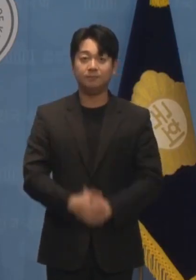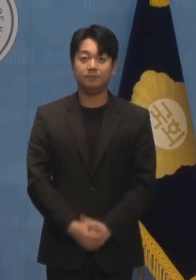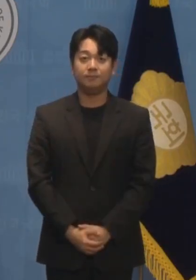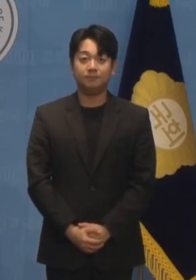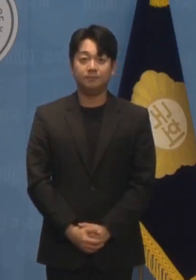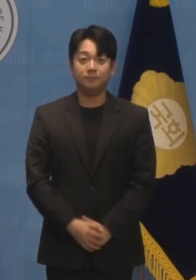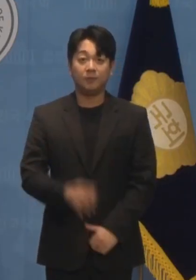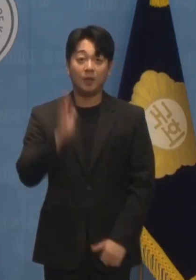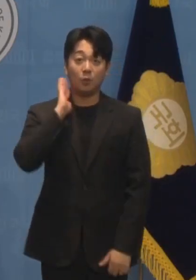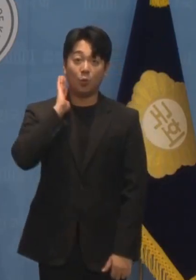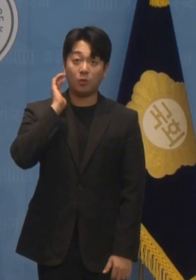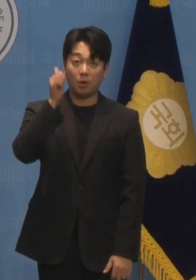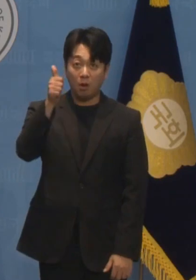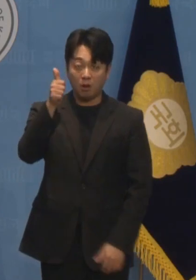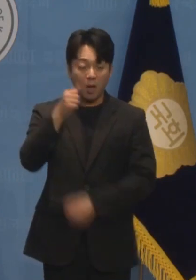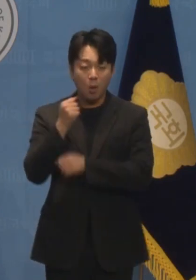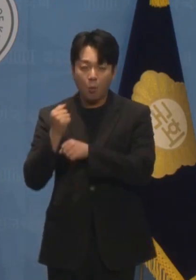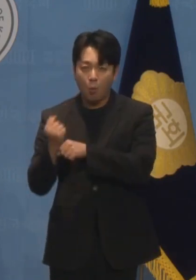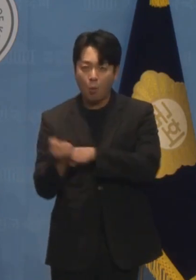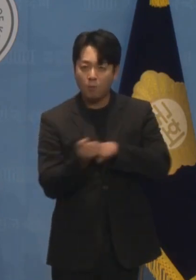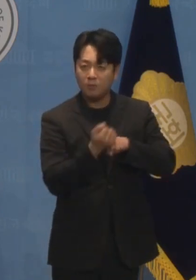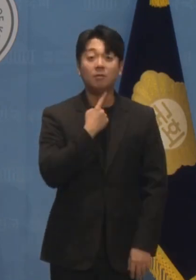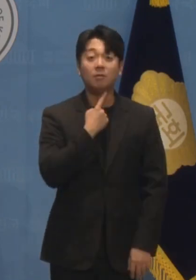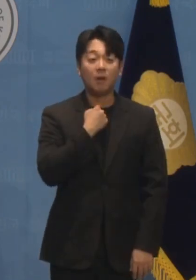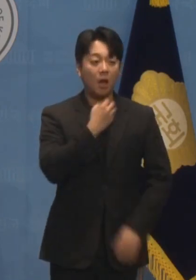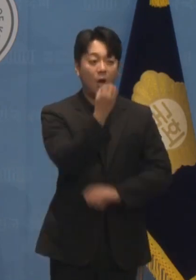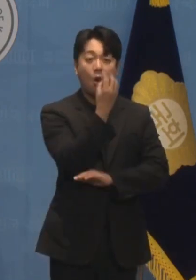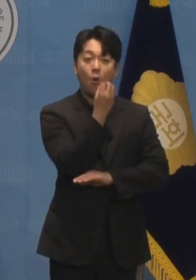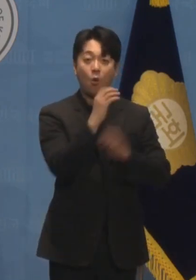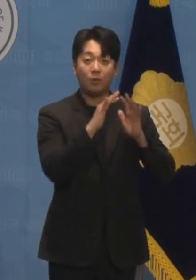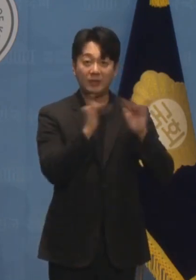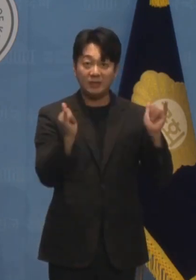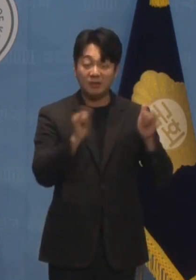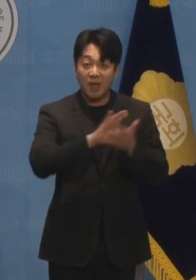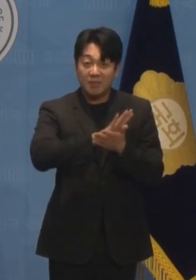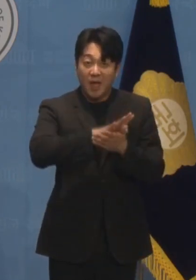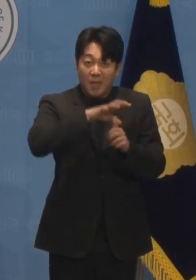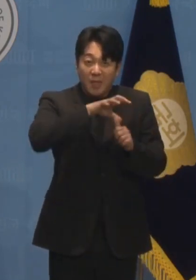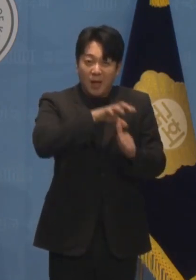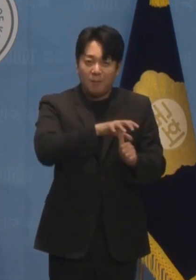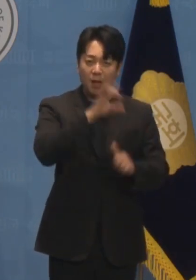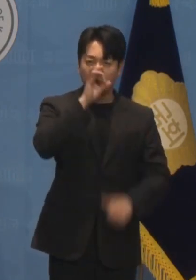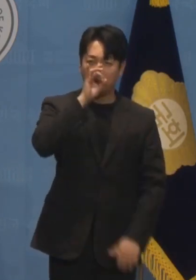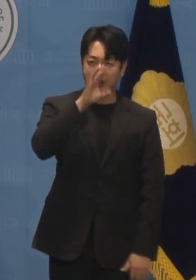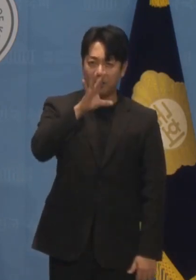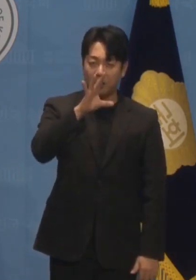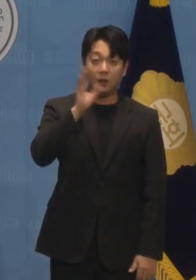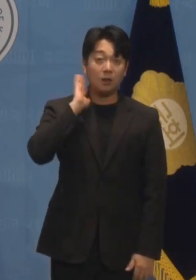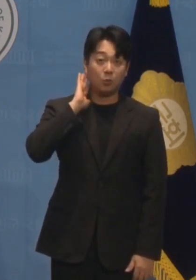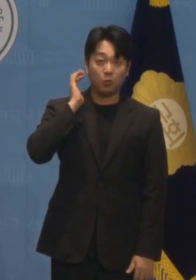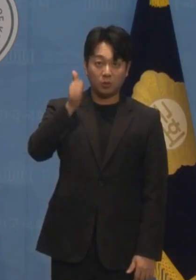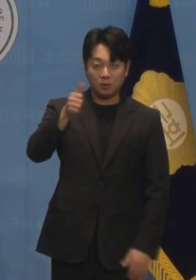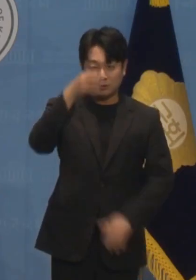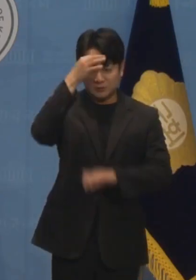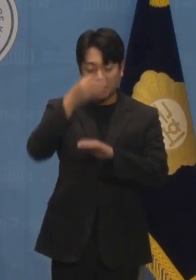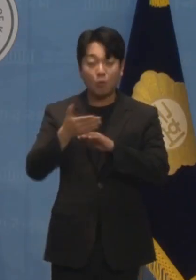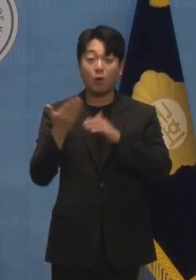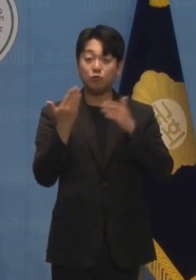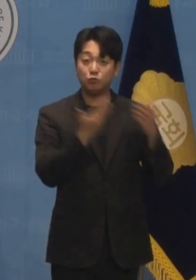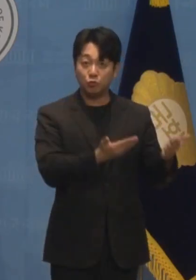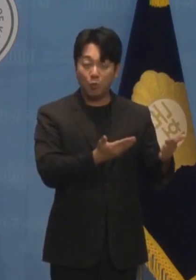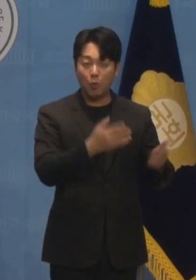대통령 골프 취재 기자를 입건한 언론 탄압. 윤석열 대통령이 사과하고 경호